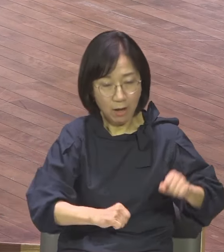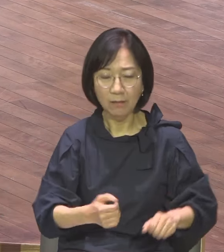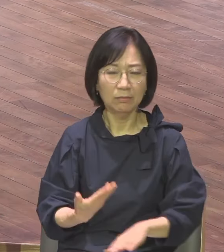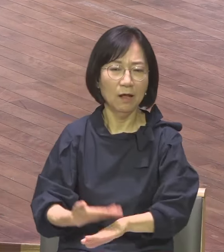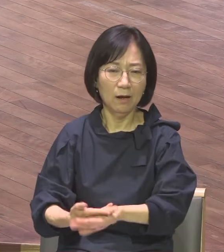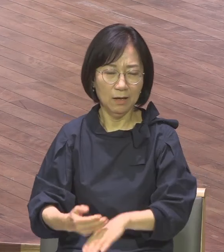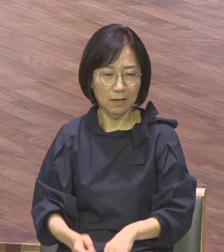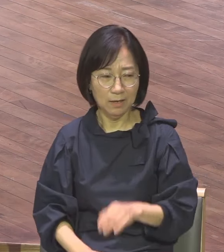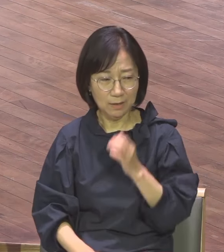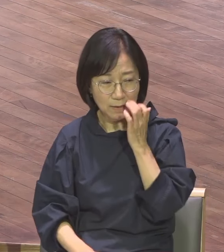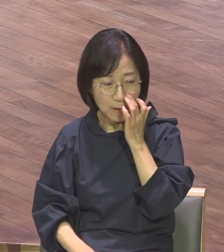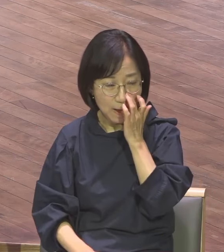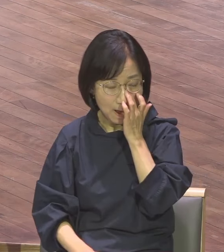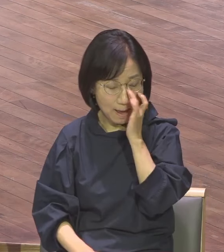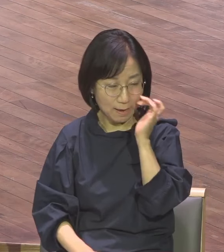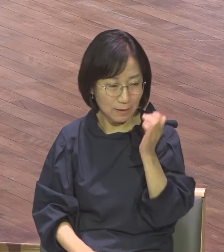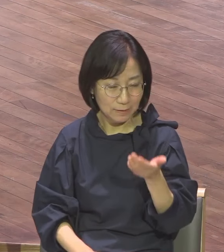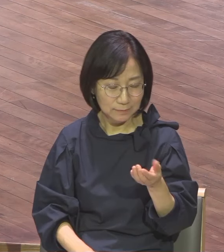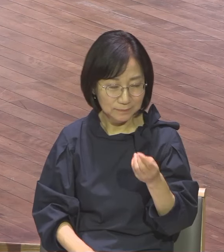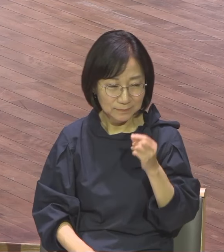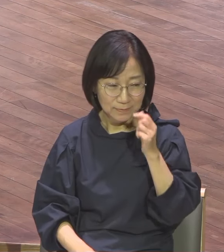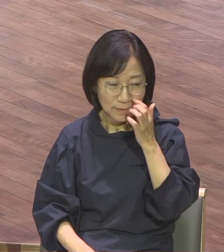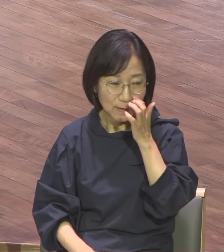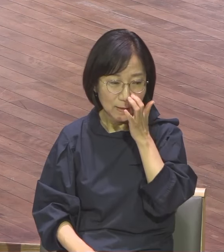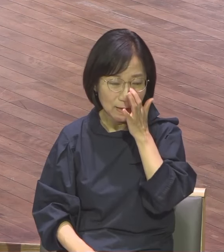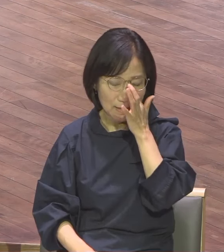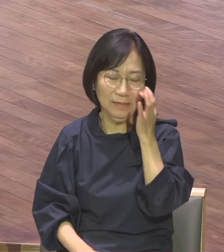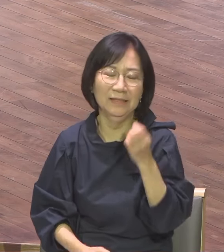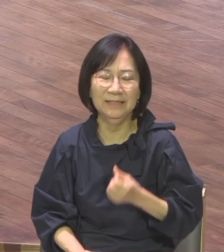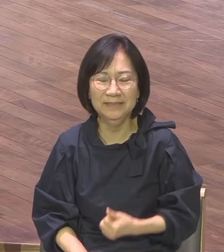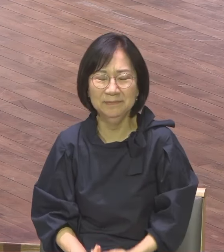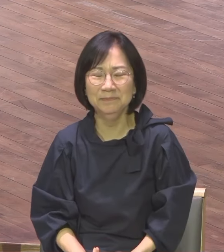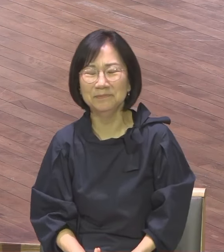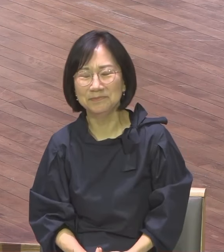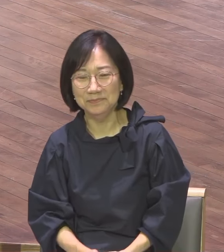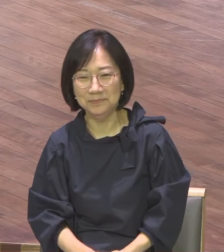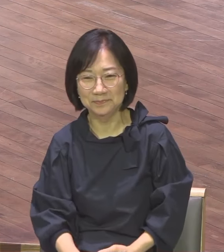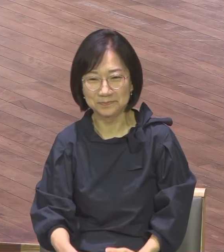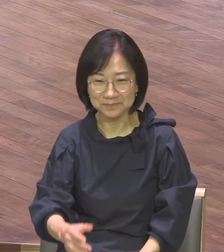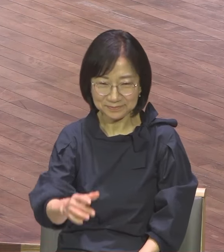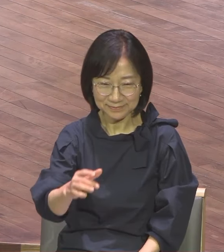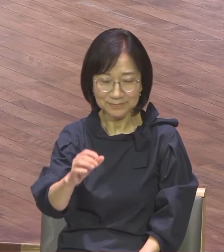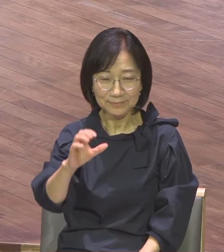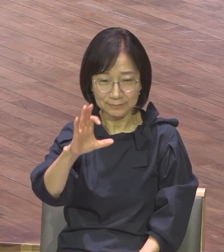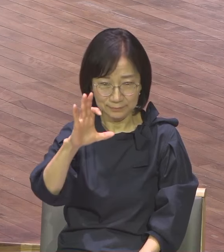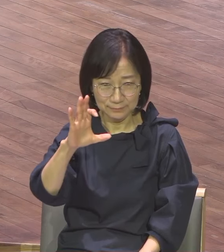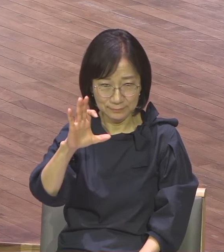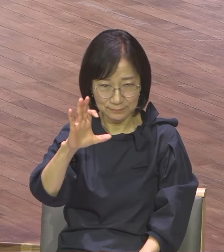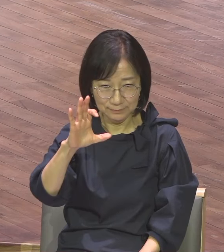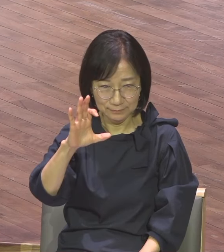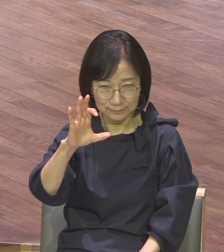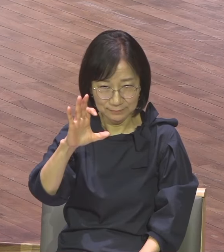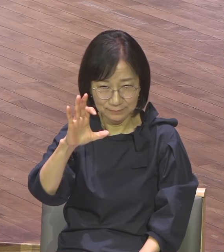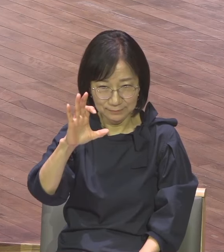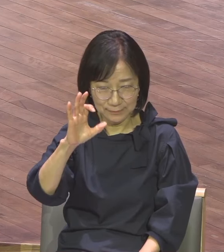남자가 소변 갔다가 말이죠. 그것 좀 틀 수 있잖아요. 그러면 그걸 막 닦아내고